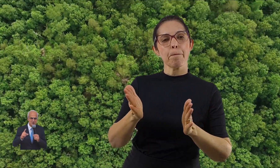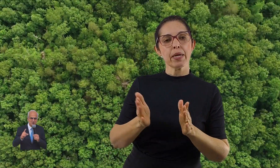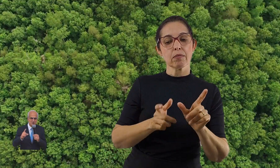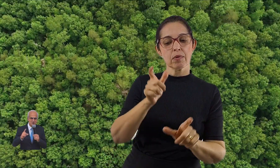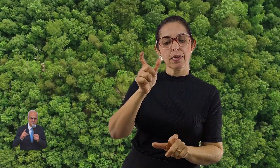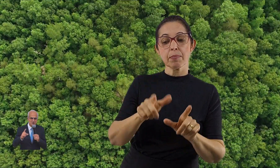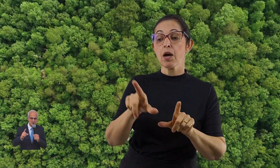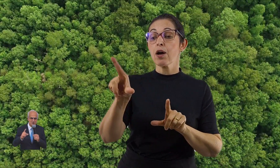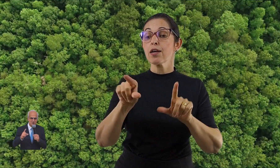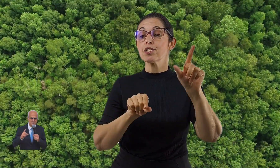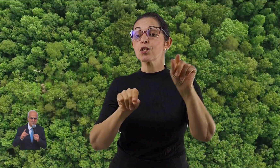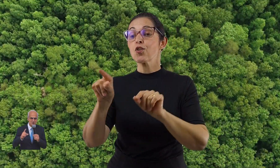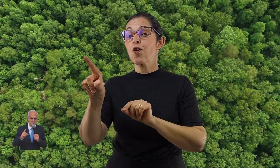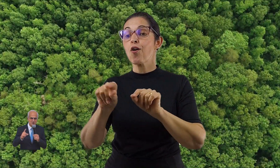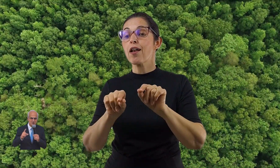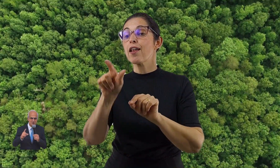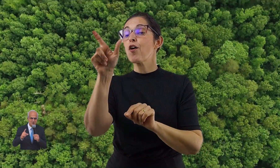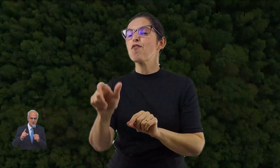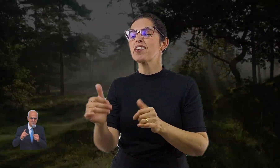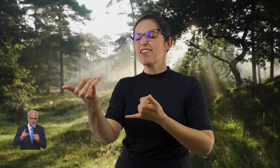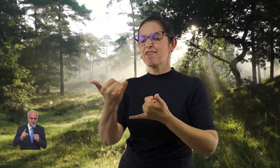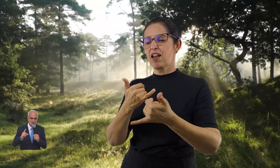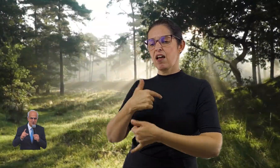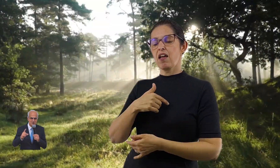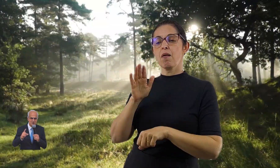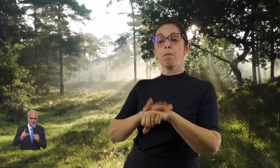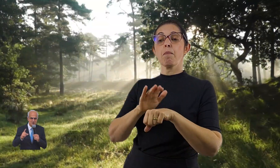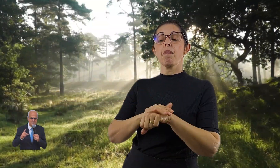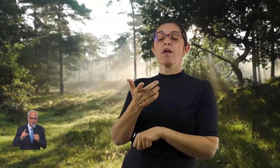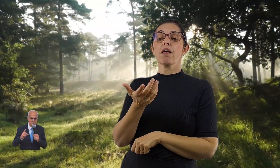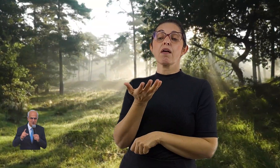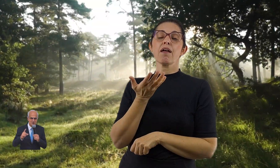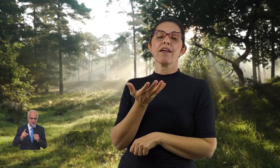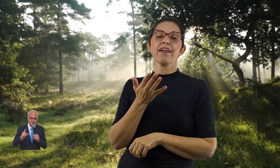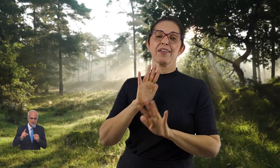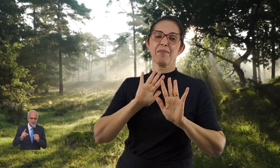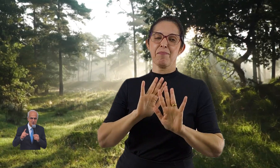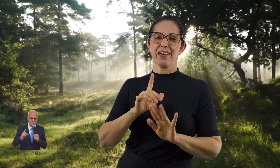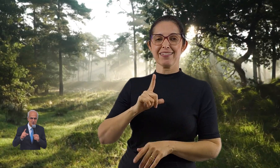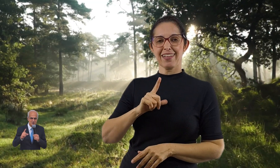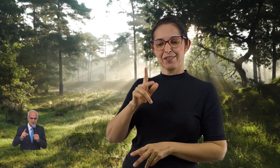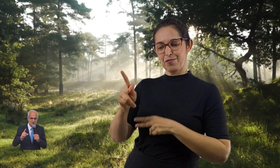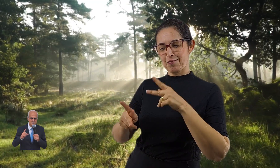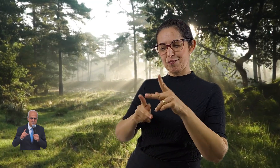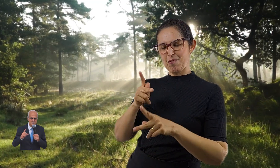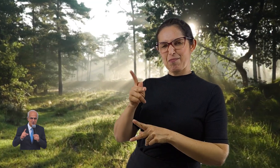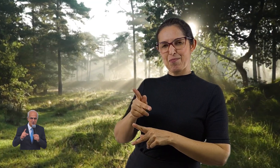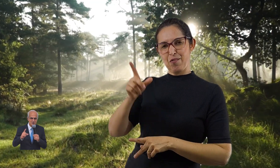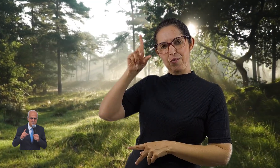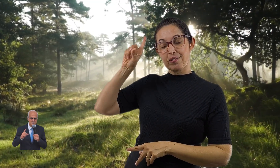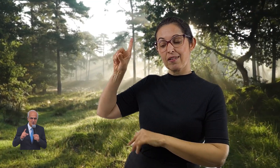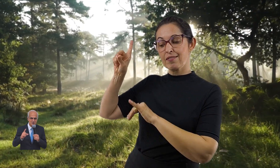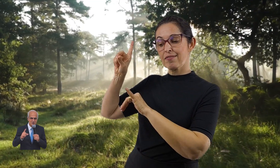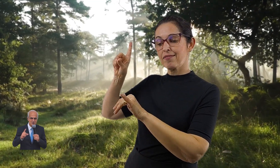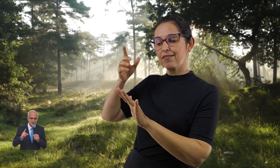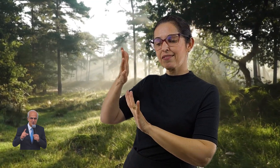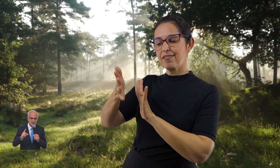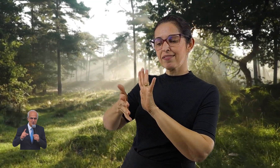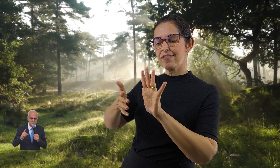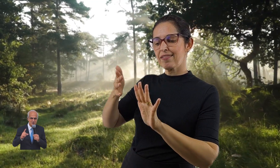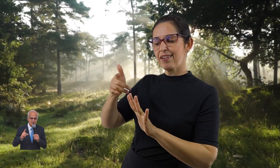para eles doutores para falar a eles aquilo que eles querem ouvir. Mas tem um povo que está aprendendo do Senhor, que é manso e humilde